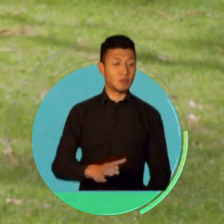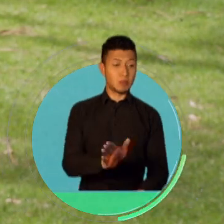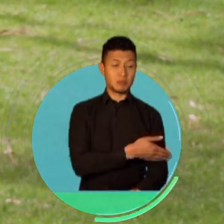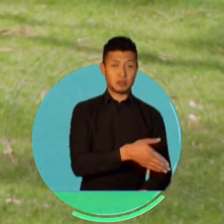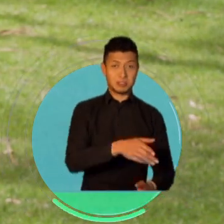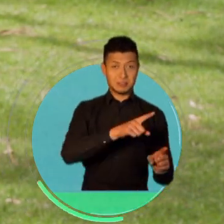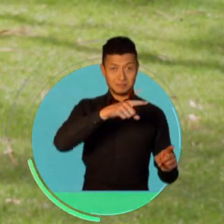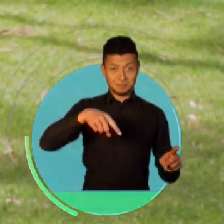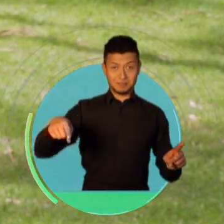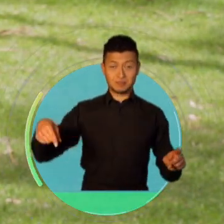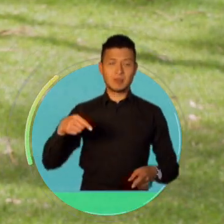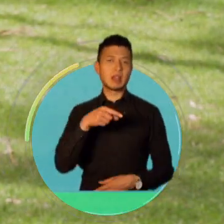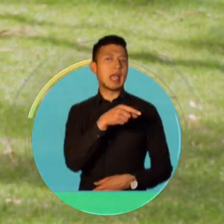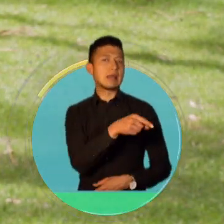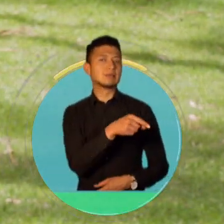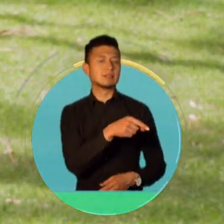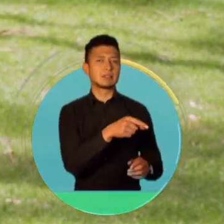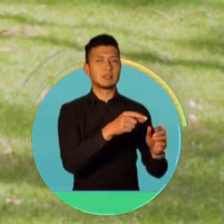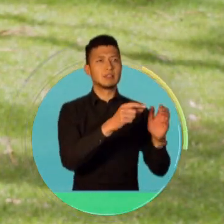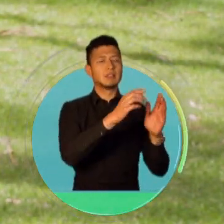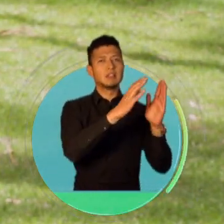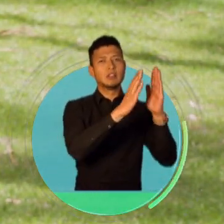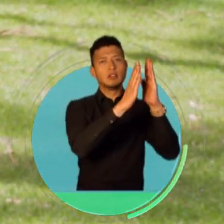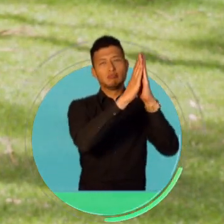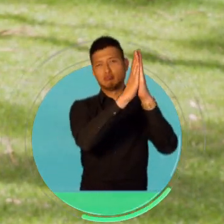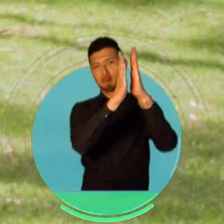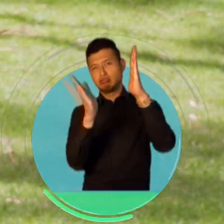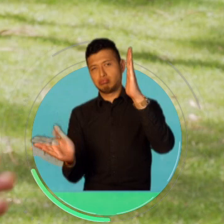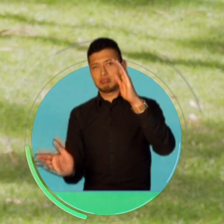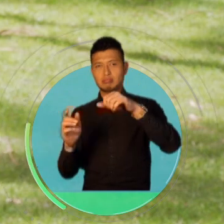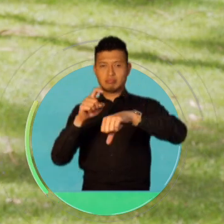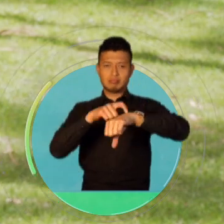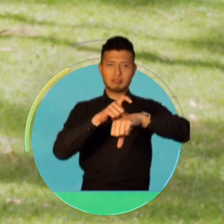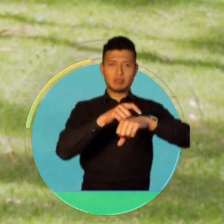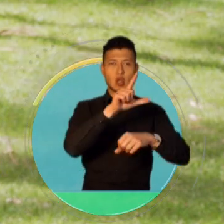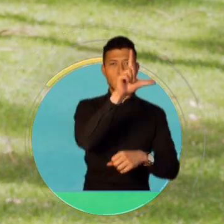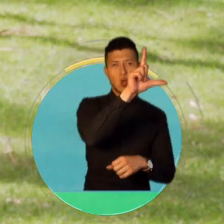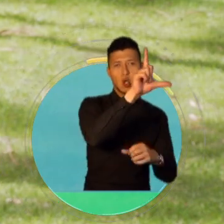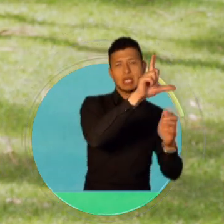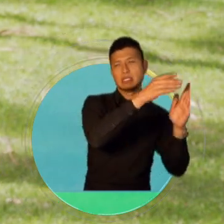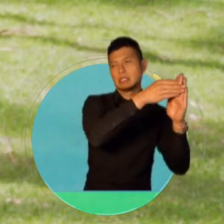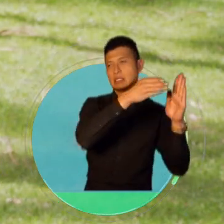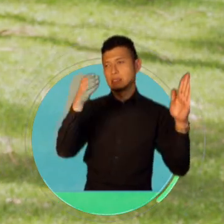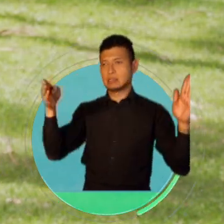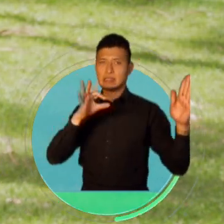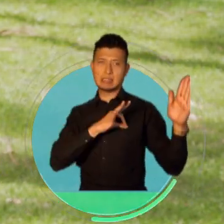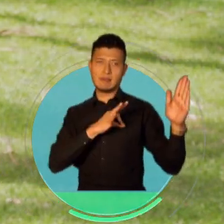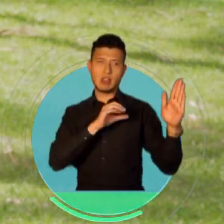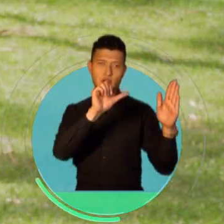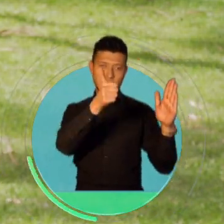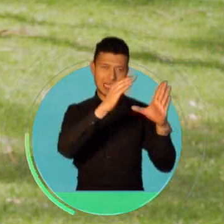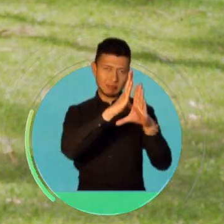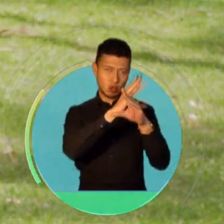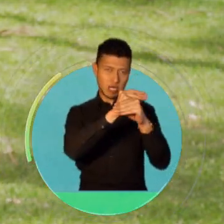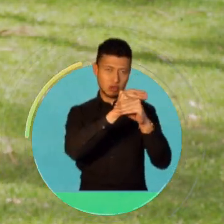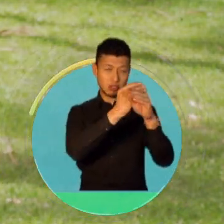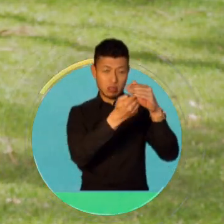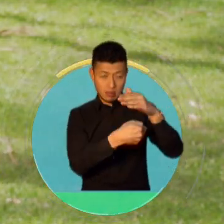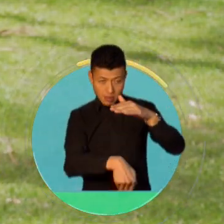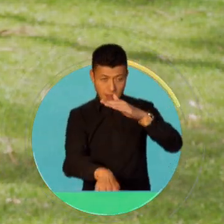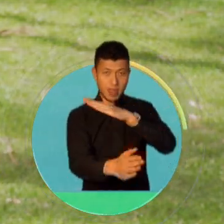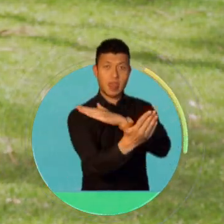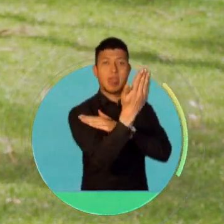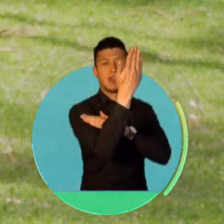la franja que comprende desde el día lunes hasta el día sábado a las 10 de la noche hasta la